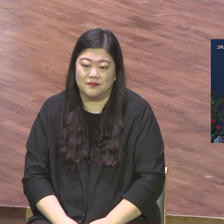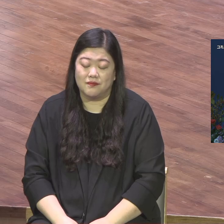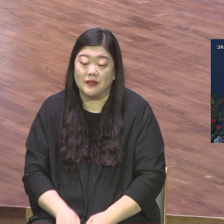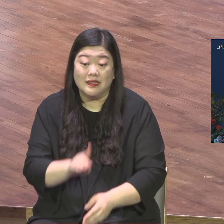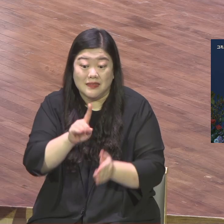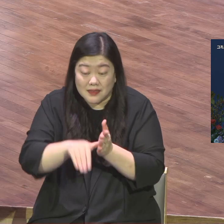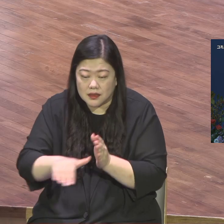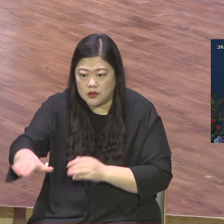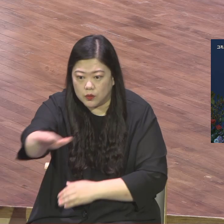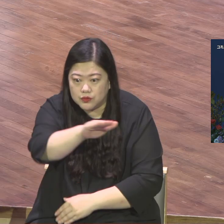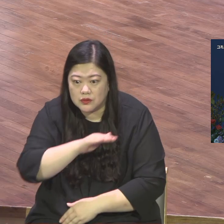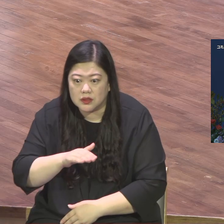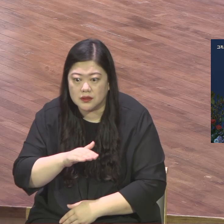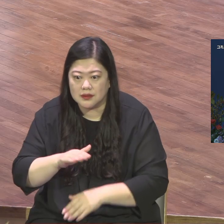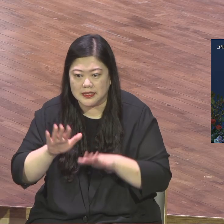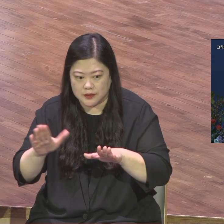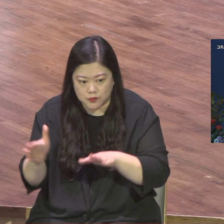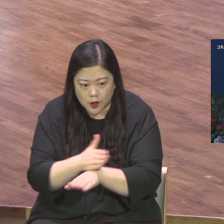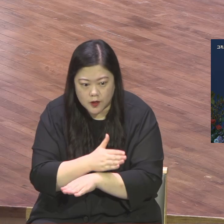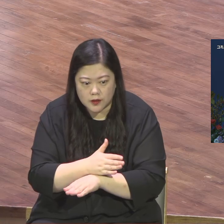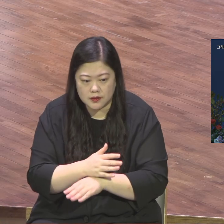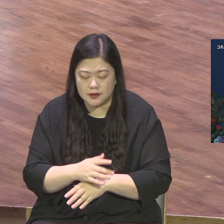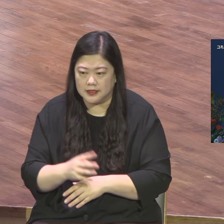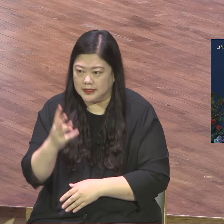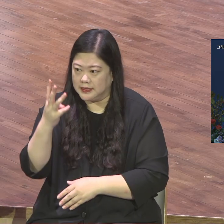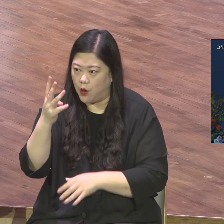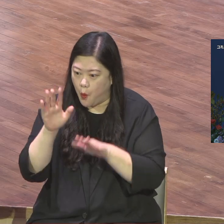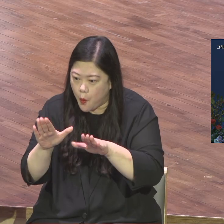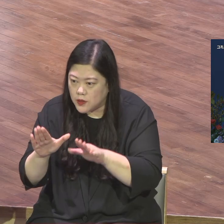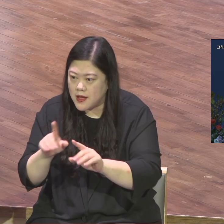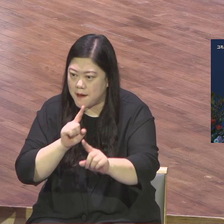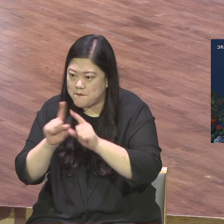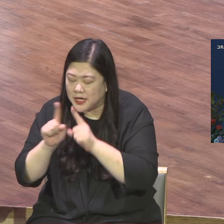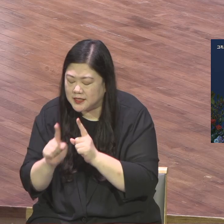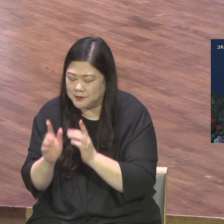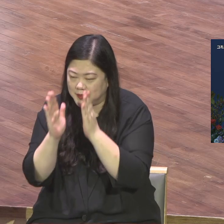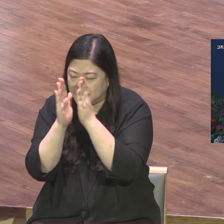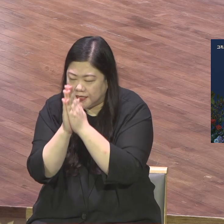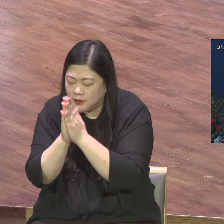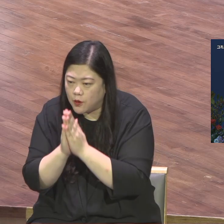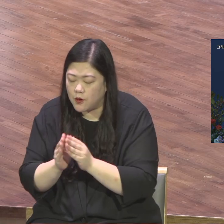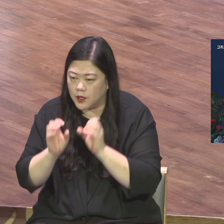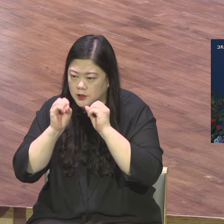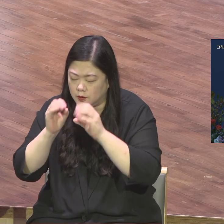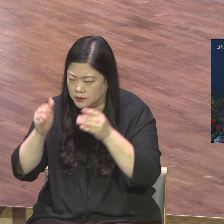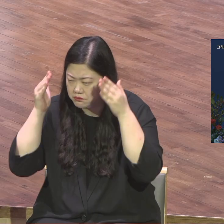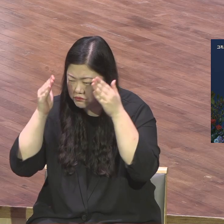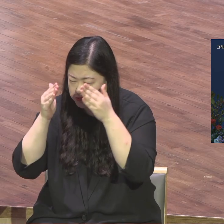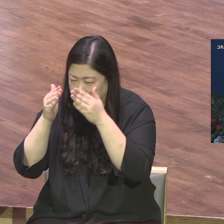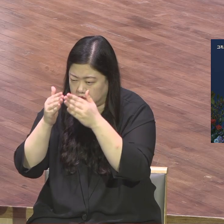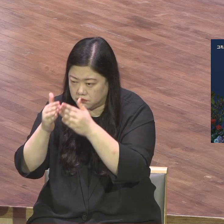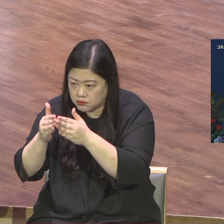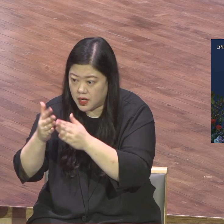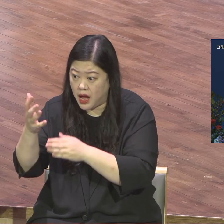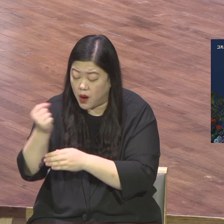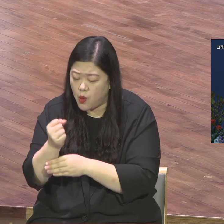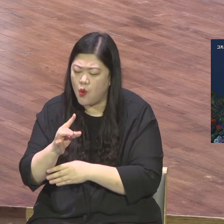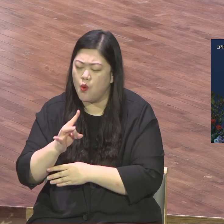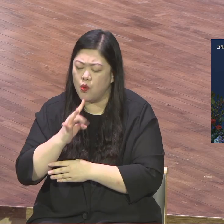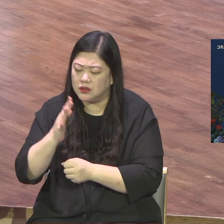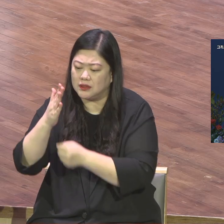삼오직으로 답을 주는 유일성의 이 정인, 무너지지 않는 교회, 전도운동의